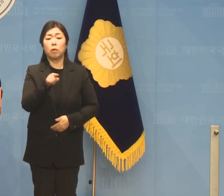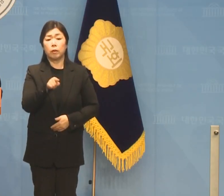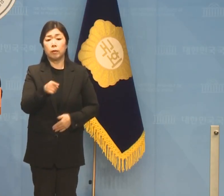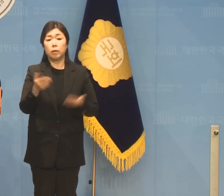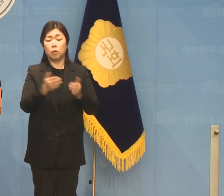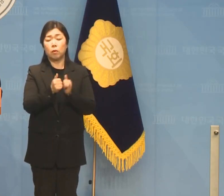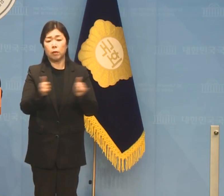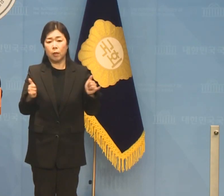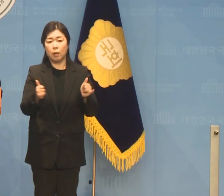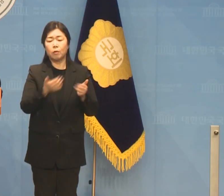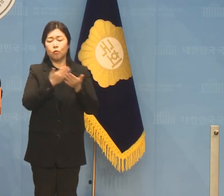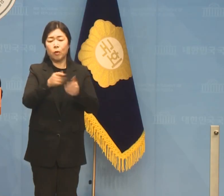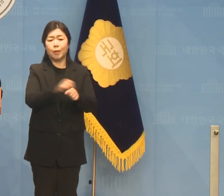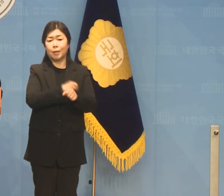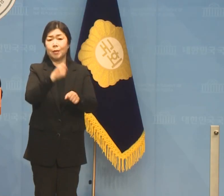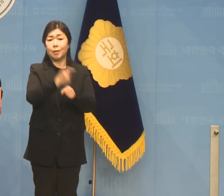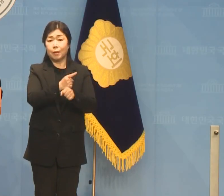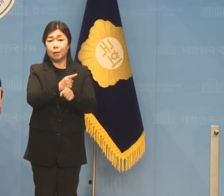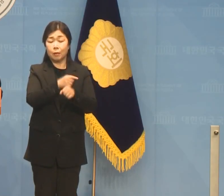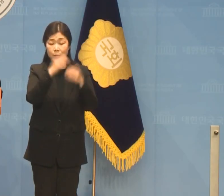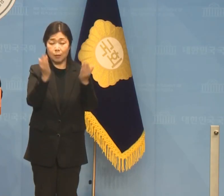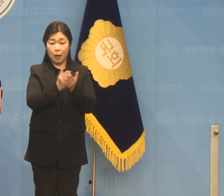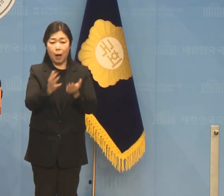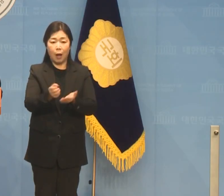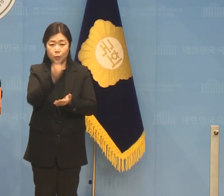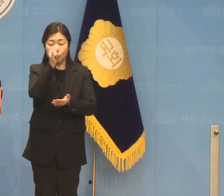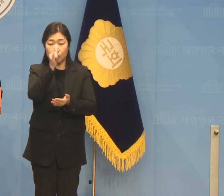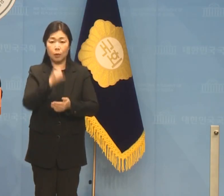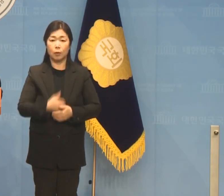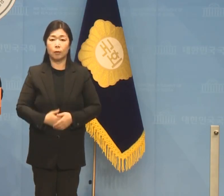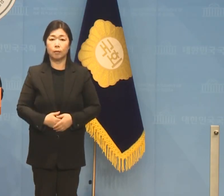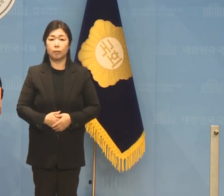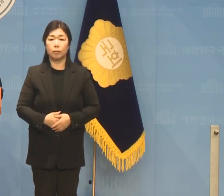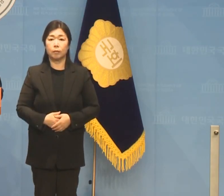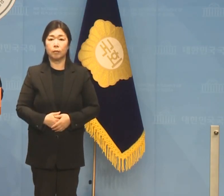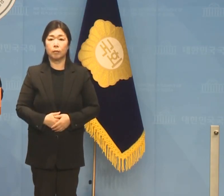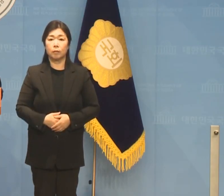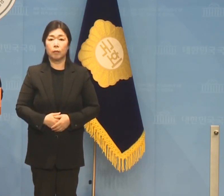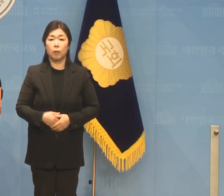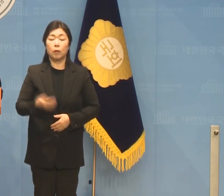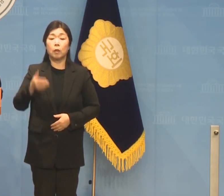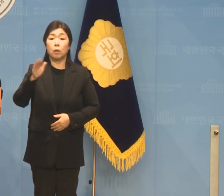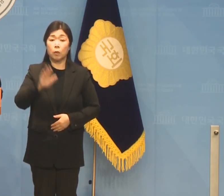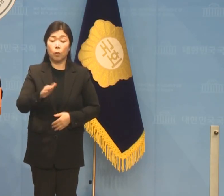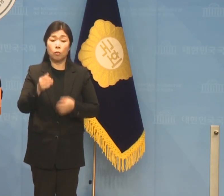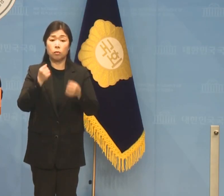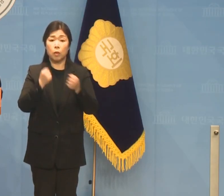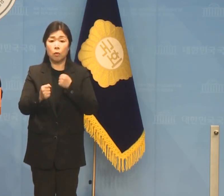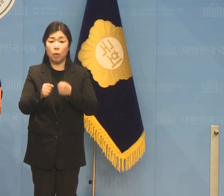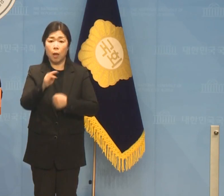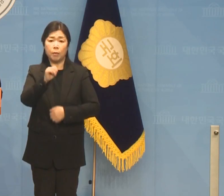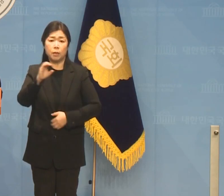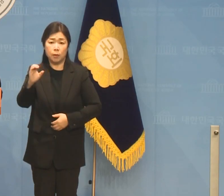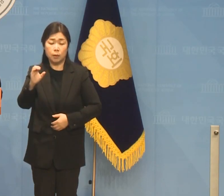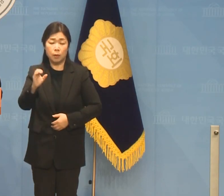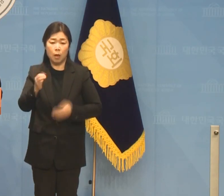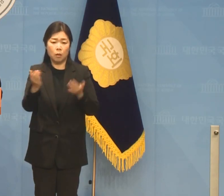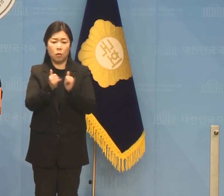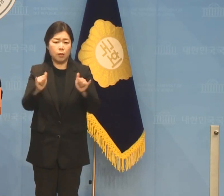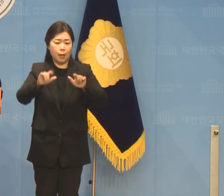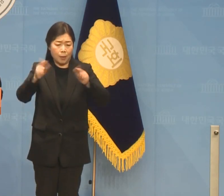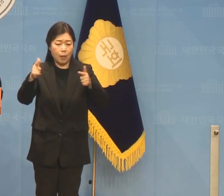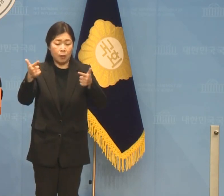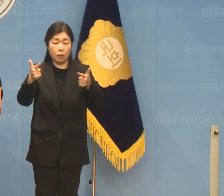근로자성의 주요 특징을 모두 충족하는 겁니다. 그럼에도 불구하고 MBC는 근로자성이